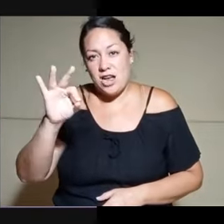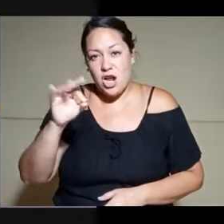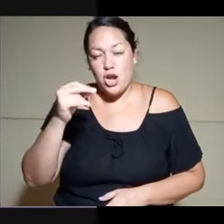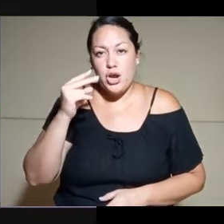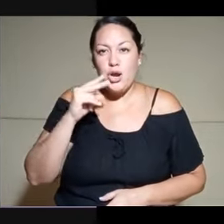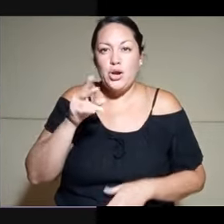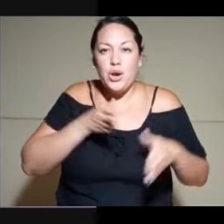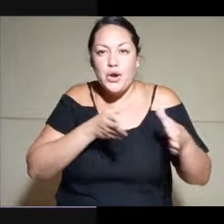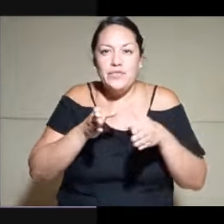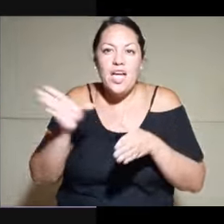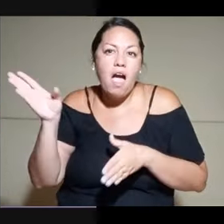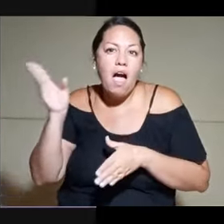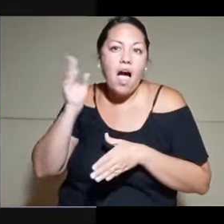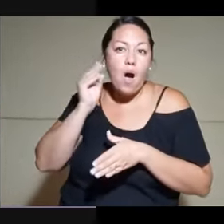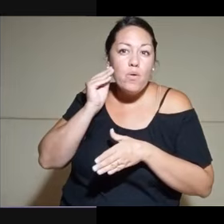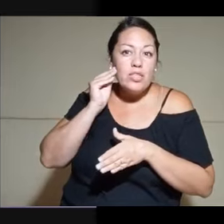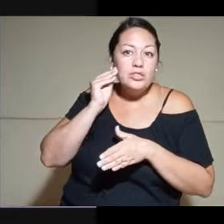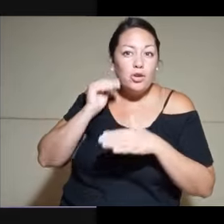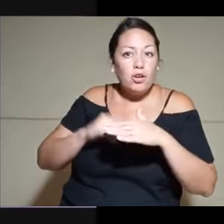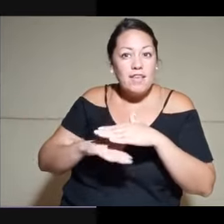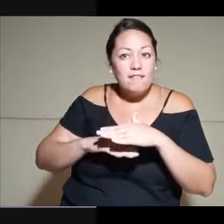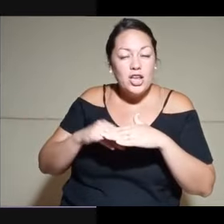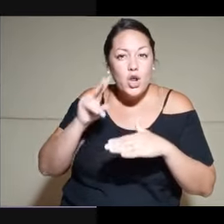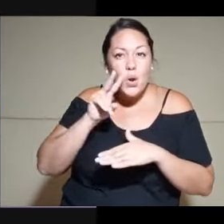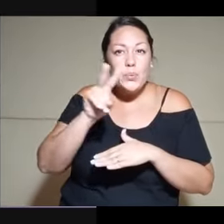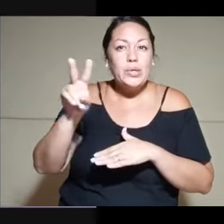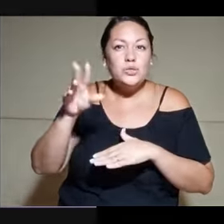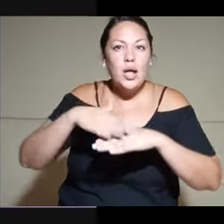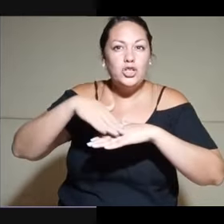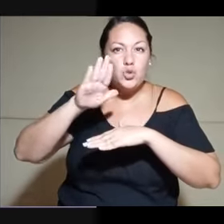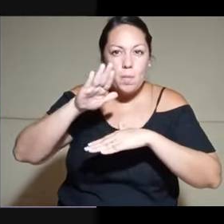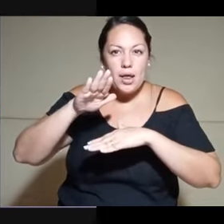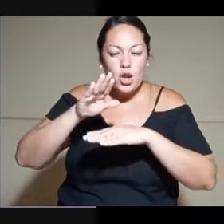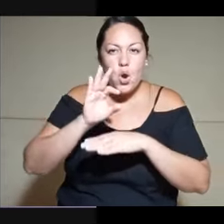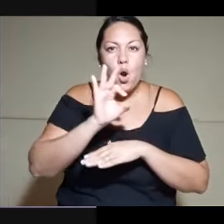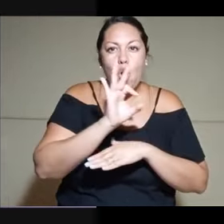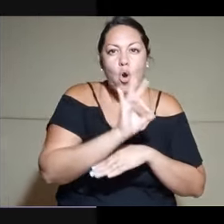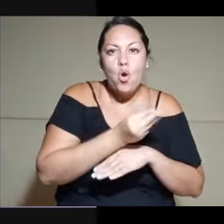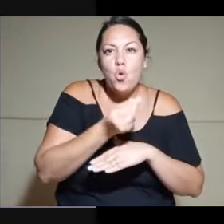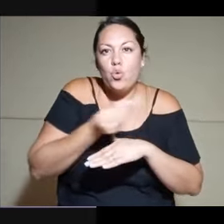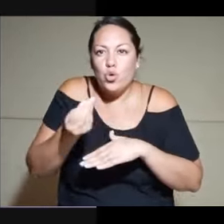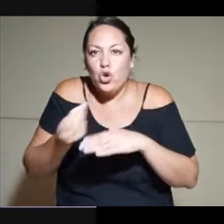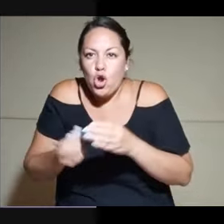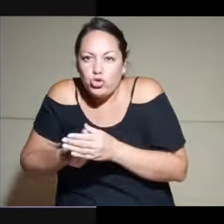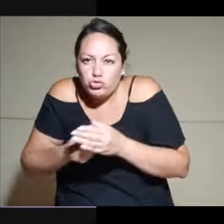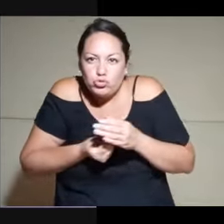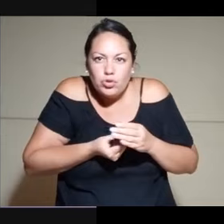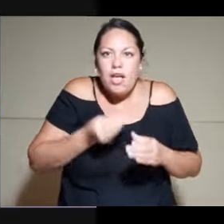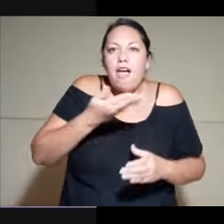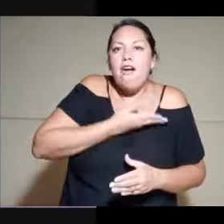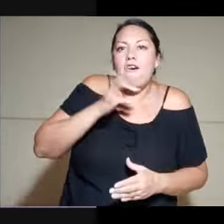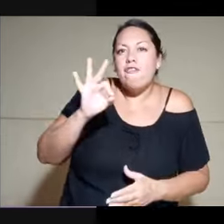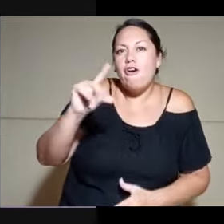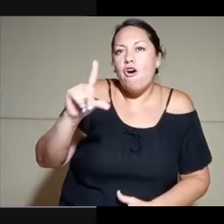el mesencéfalo, que están asociadas a la vía visual los superiores y auditiva los inferiores. Entonces